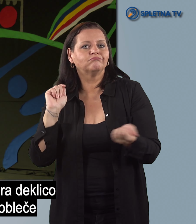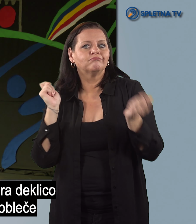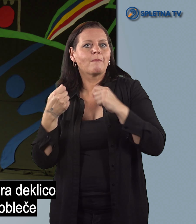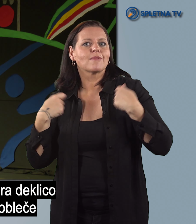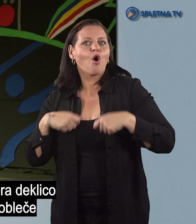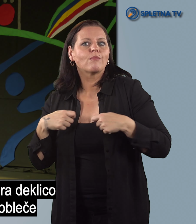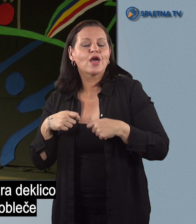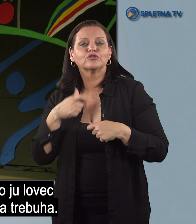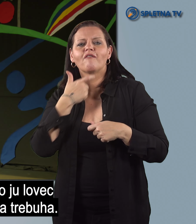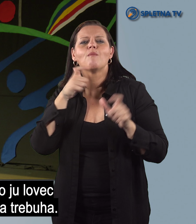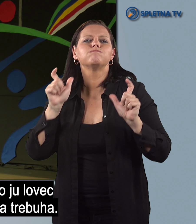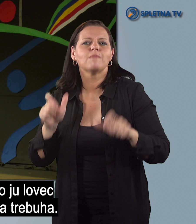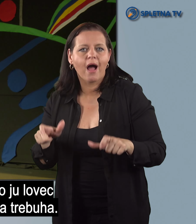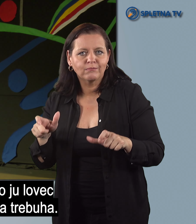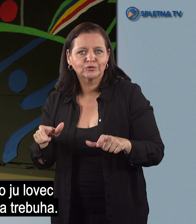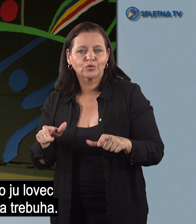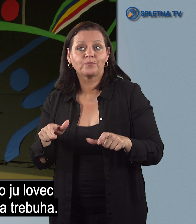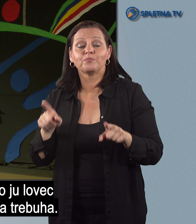trebuha.